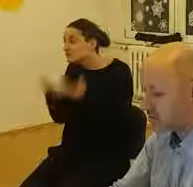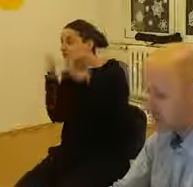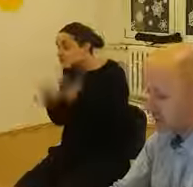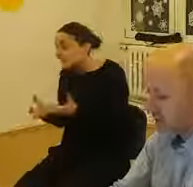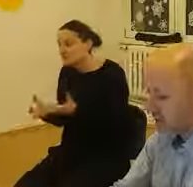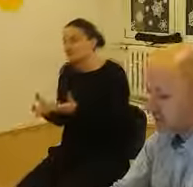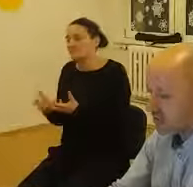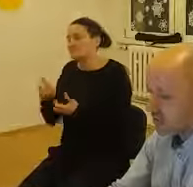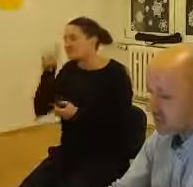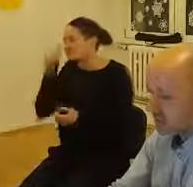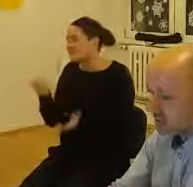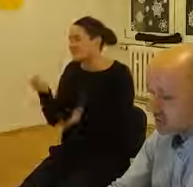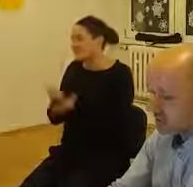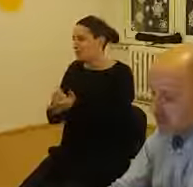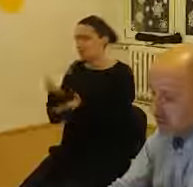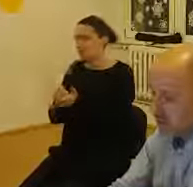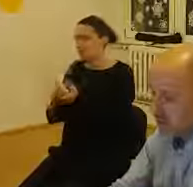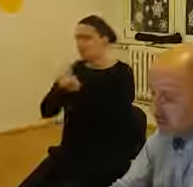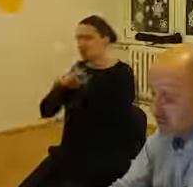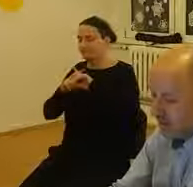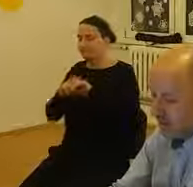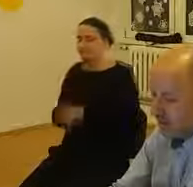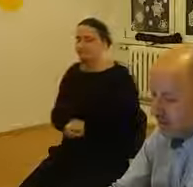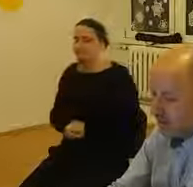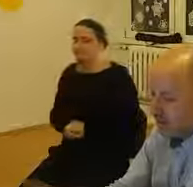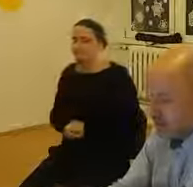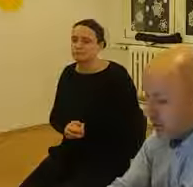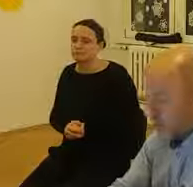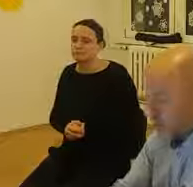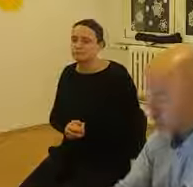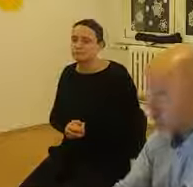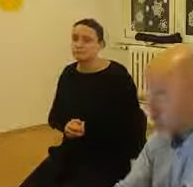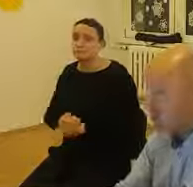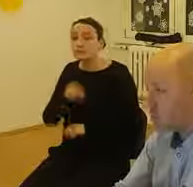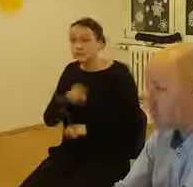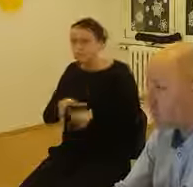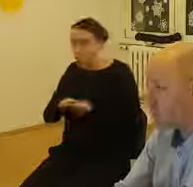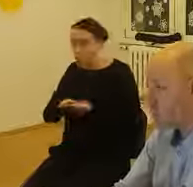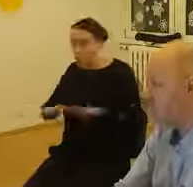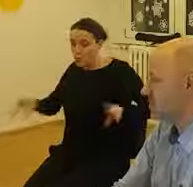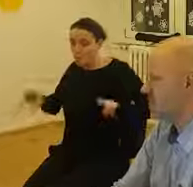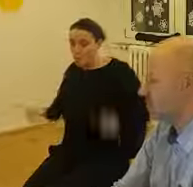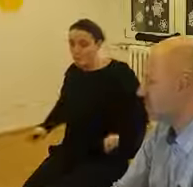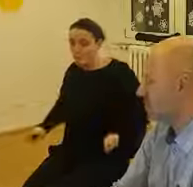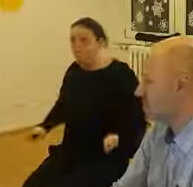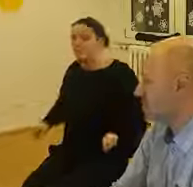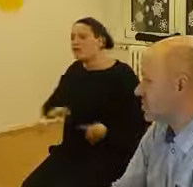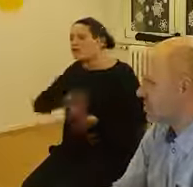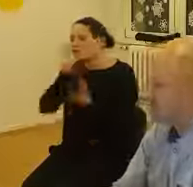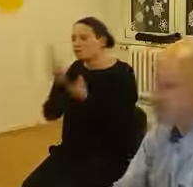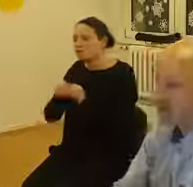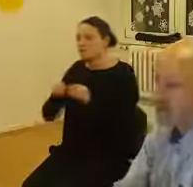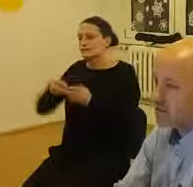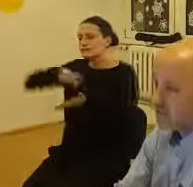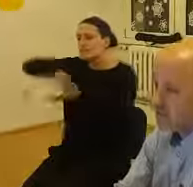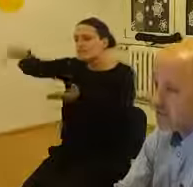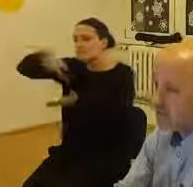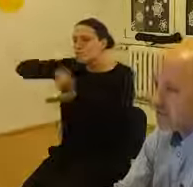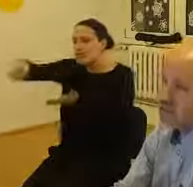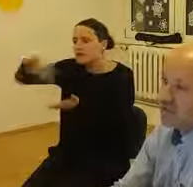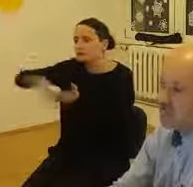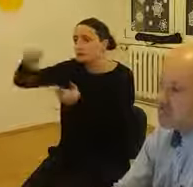to po prostu prawnie to jest póki co niemożliwe. Te ławki stanęły na wszystkich ciągach pieszych,